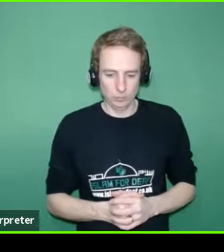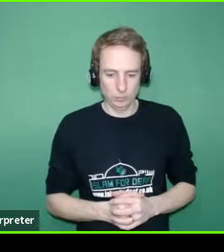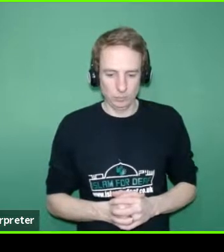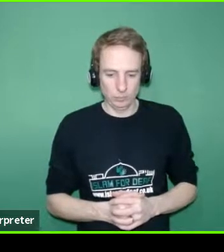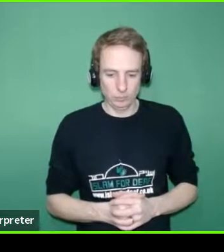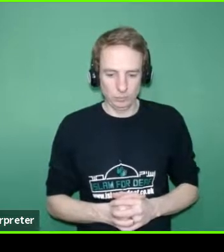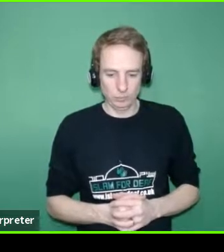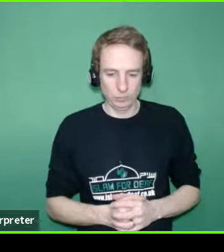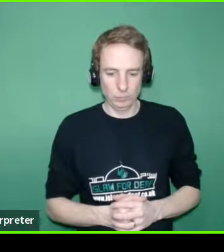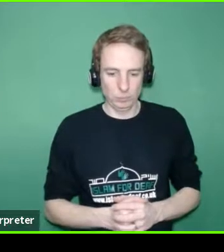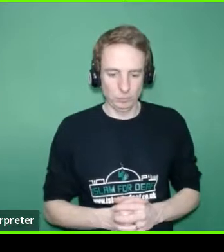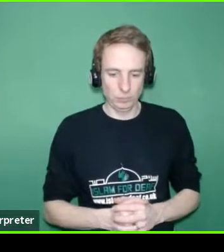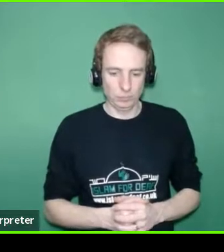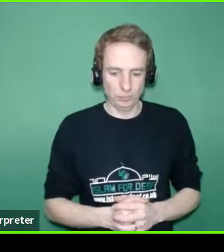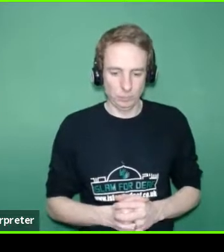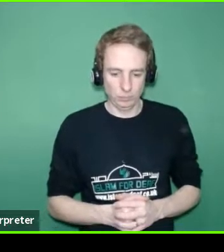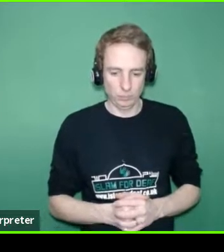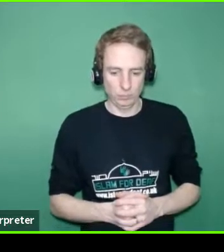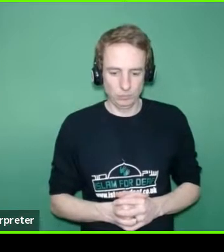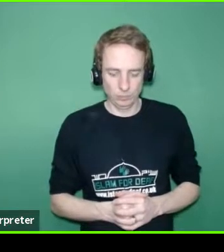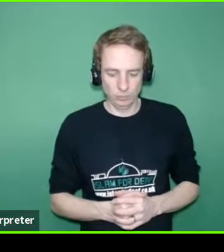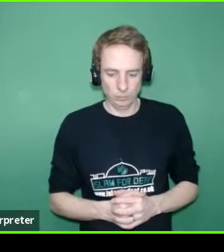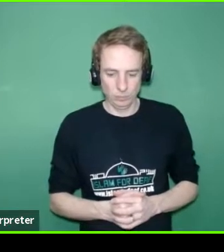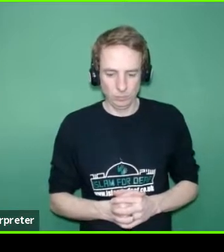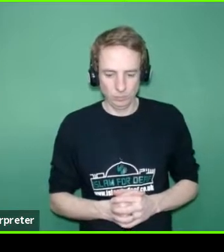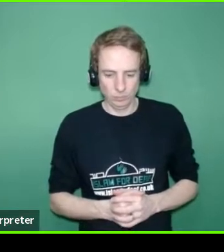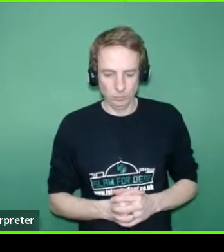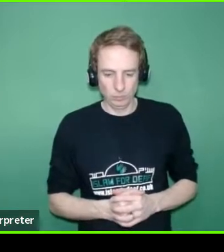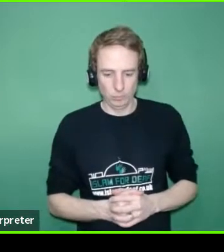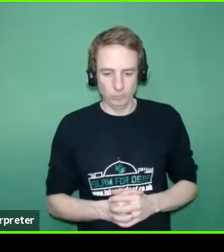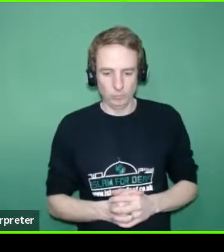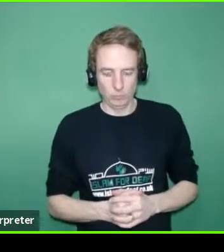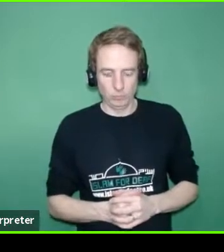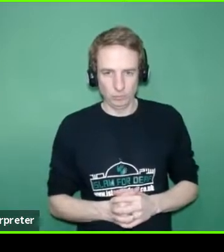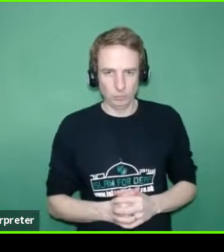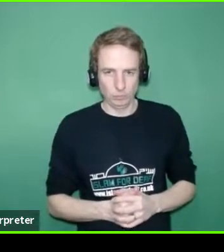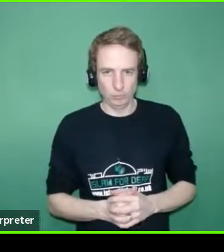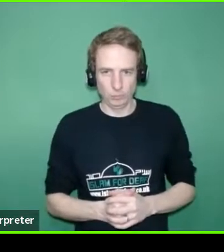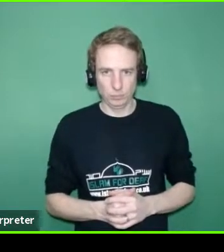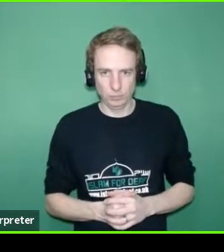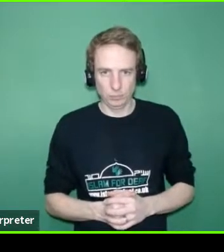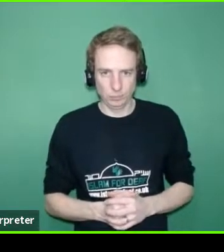وجل أن يبلغنا وإياكم رمضان ويتسلمه منا